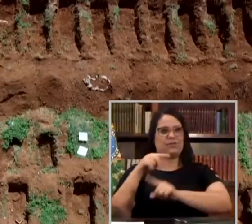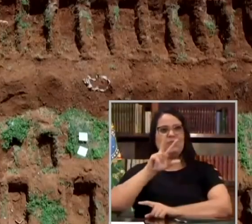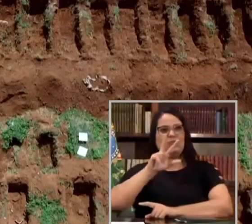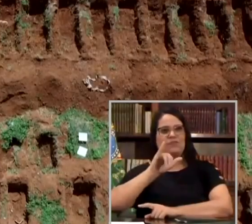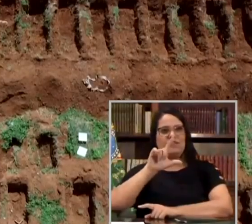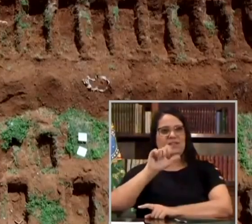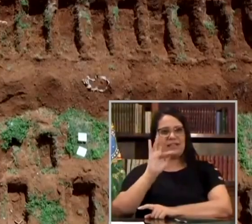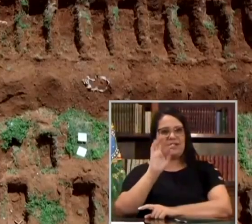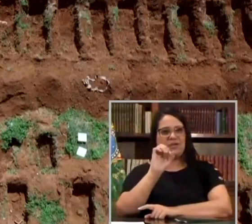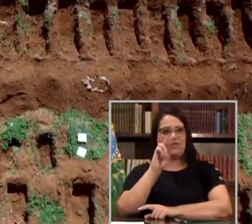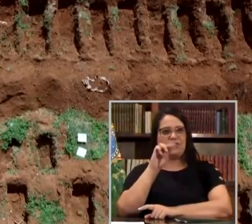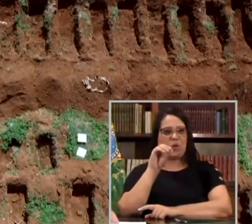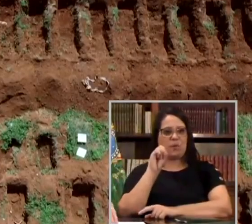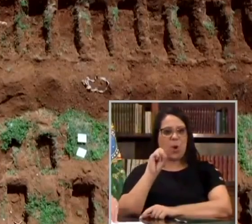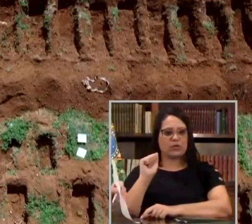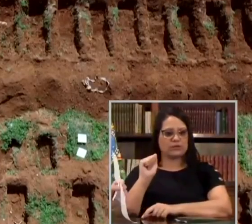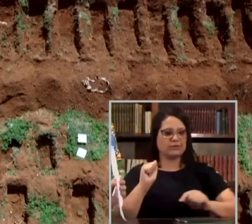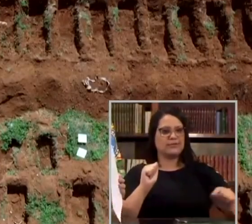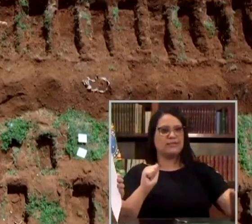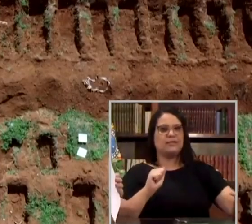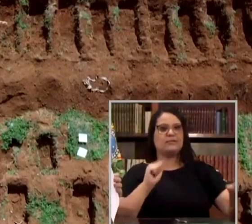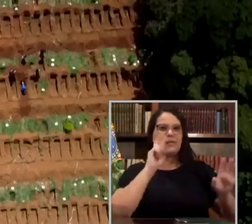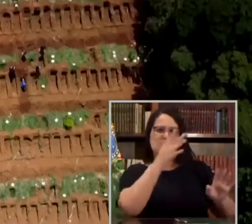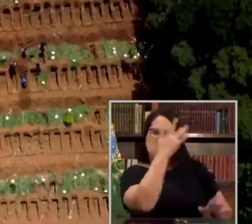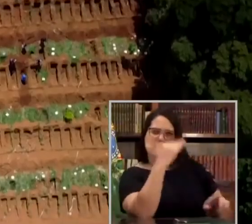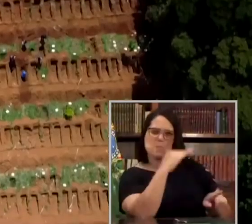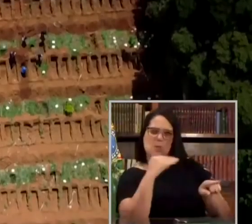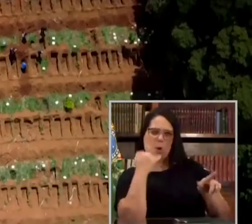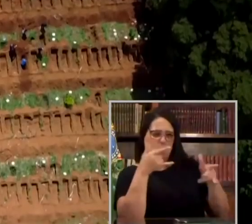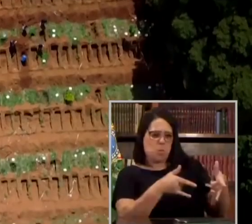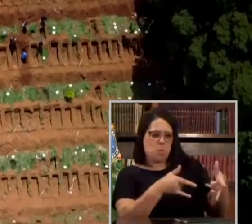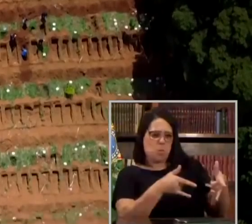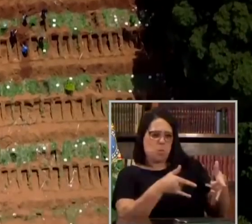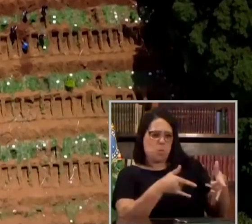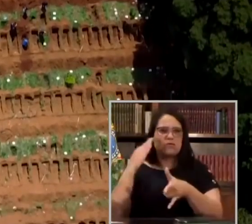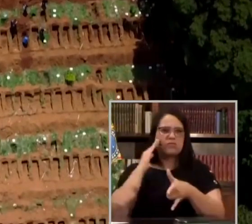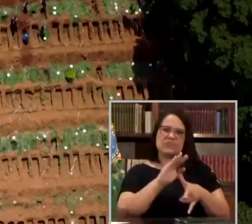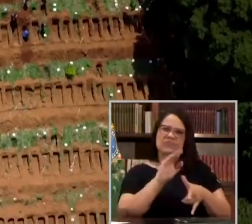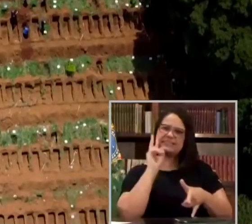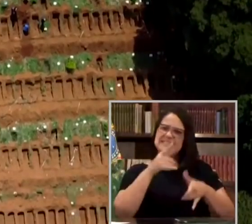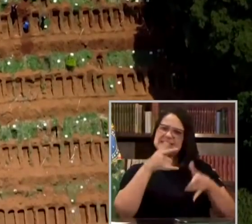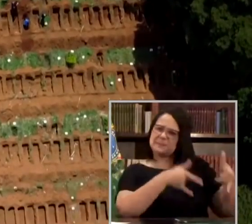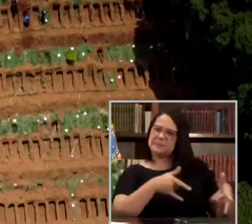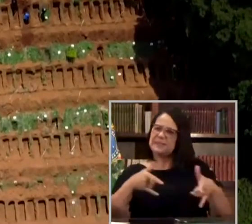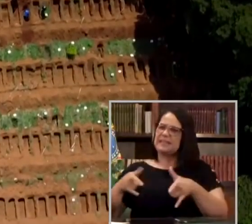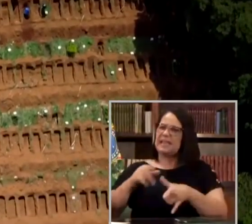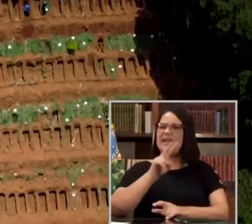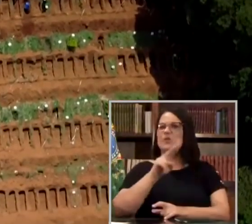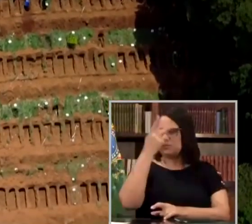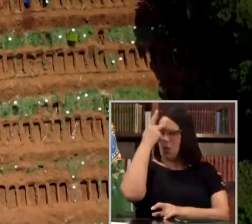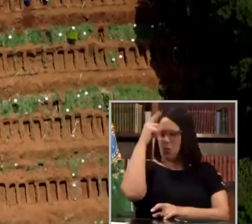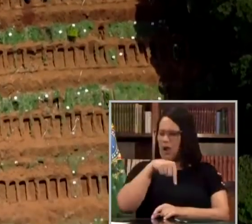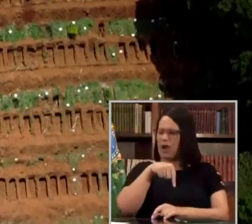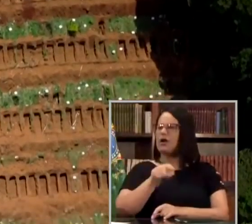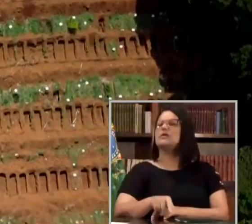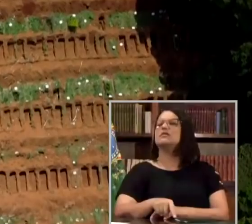imagem de várias covas abertas, dezenas de covas abertas no cemitério da Vila Formosa, aqui em São Paulo, à